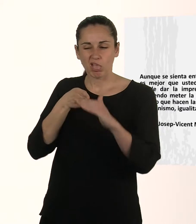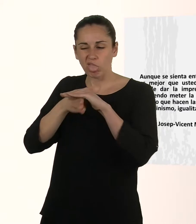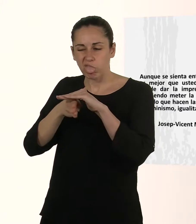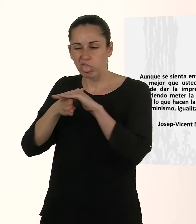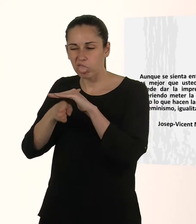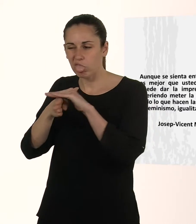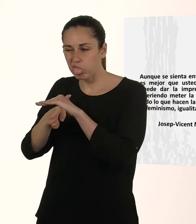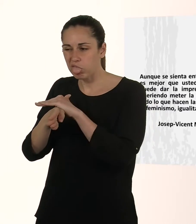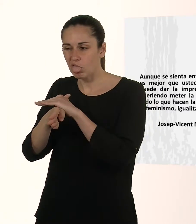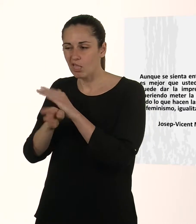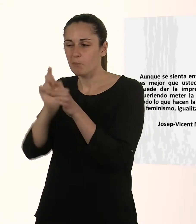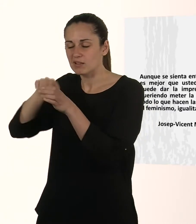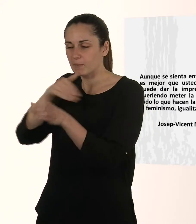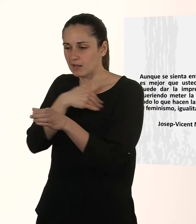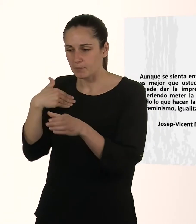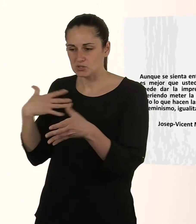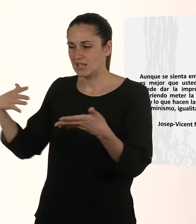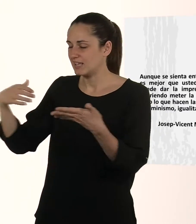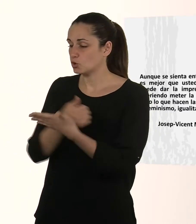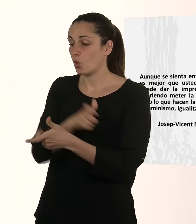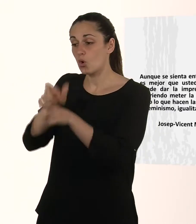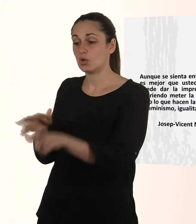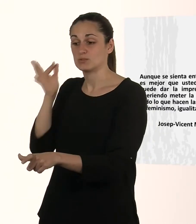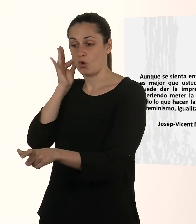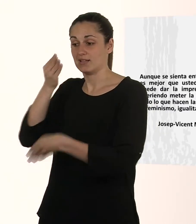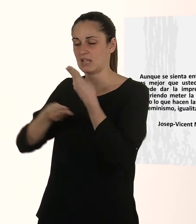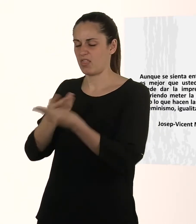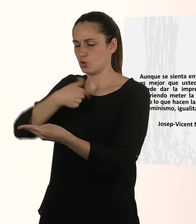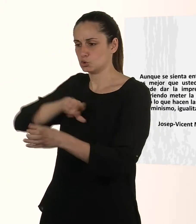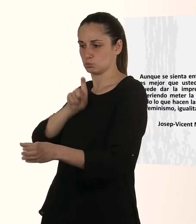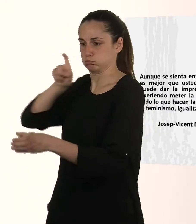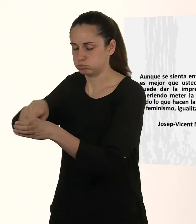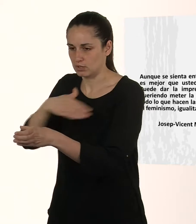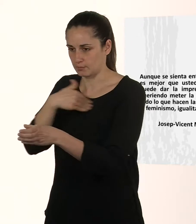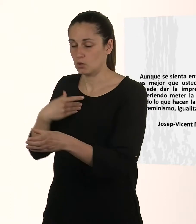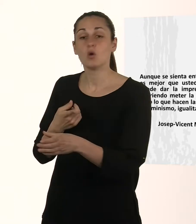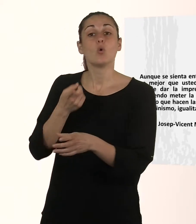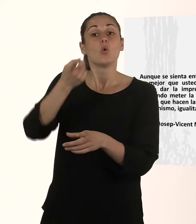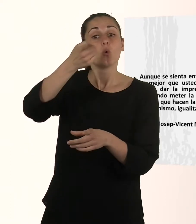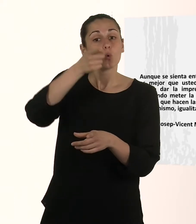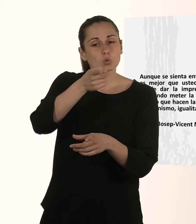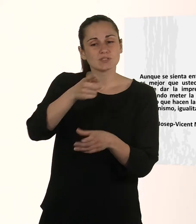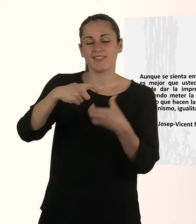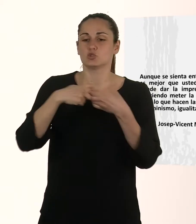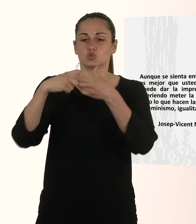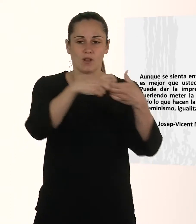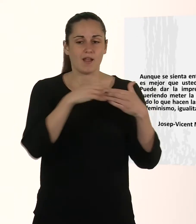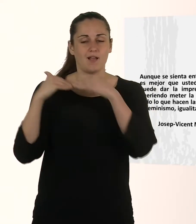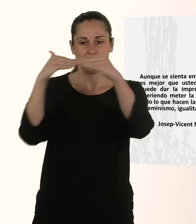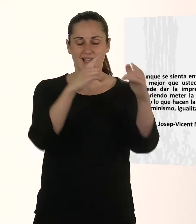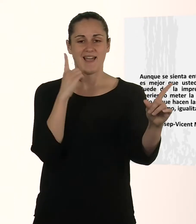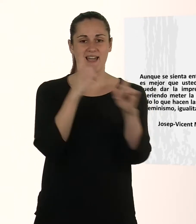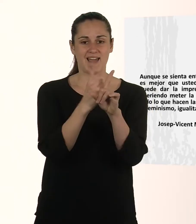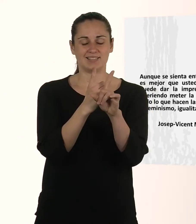todas partes y apuntarnos a todo lo que hacen las mujeres. Defínase como solidario con el feminismo, igualitario, antisexista